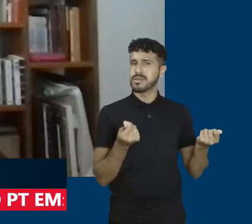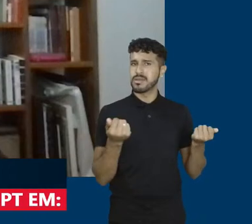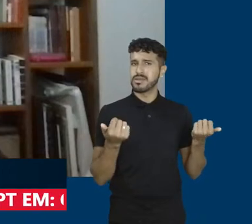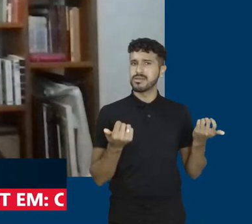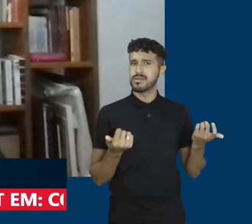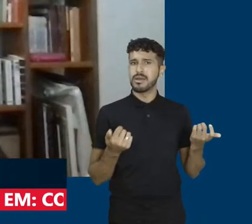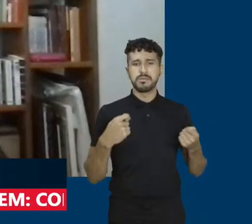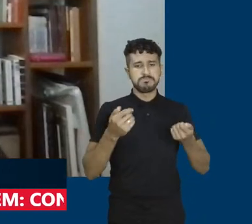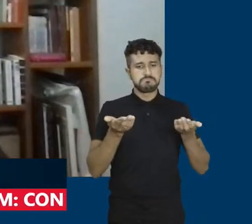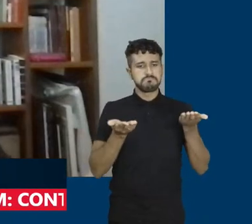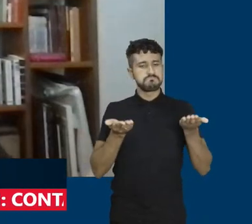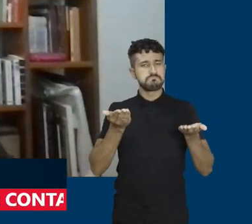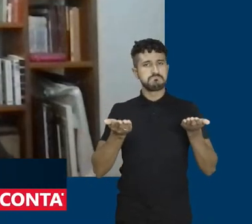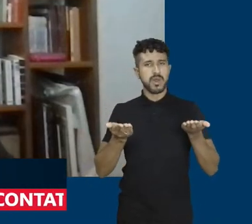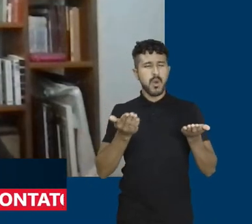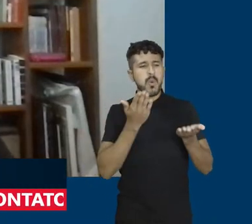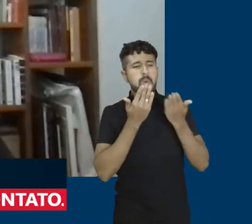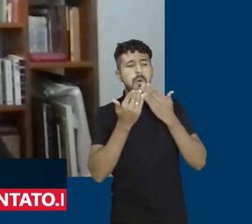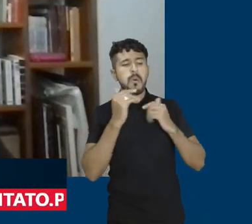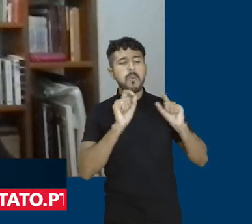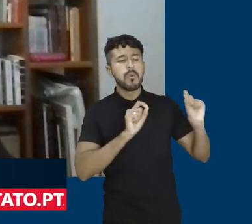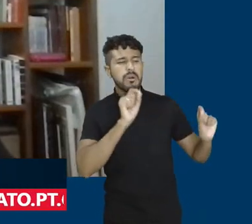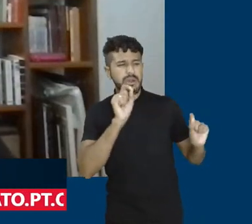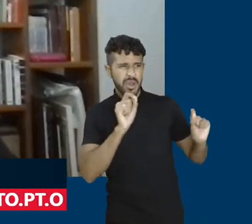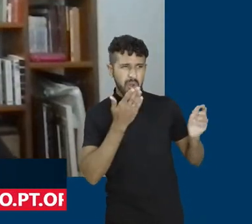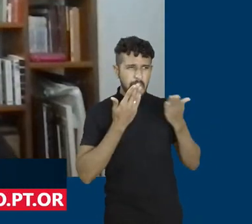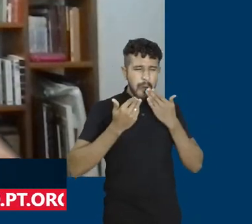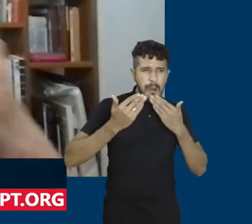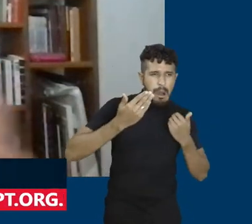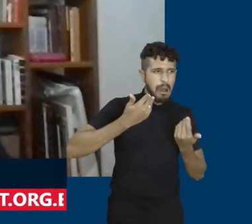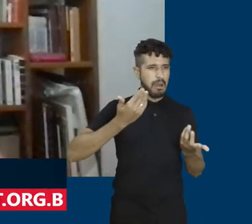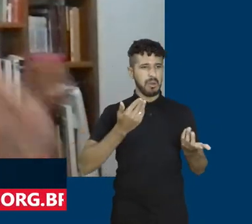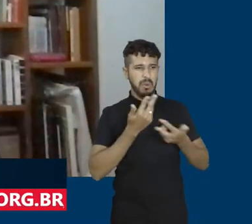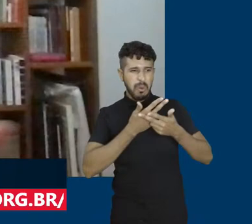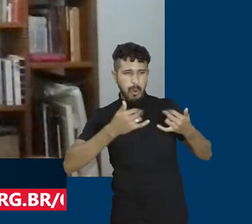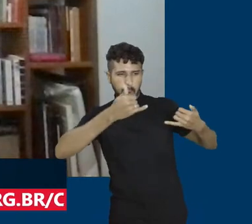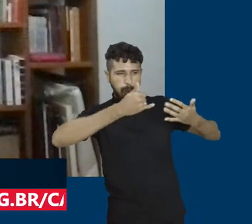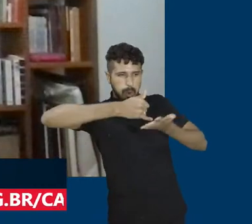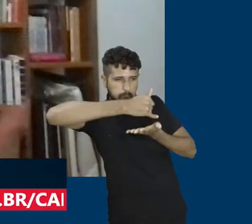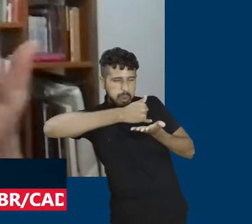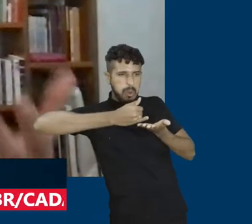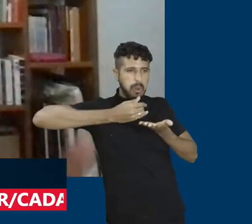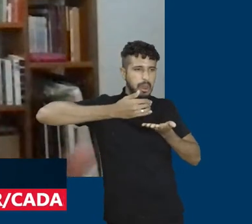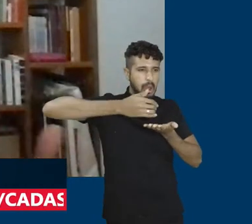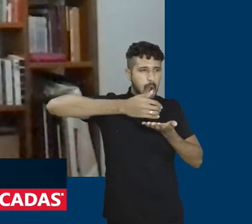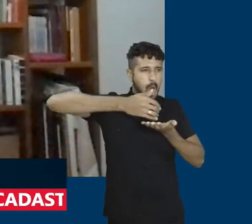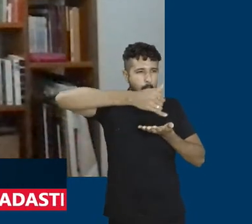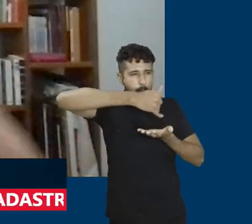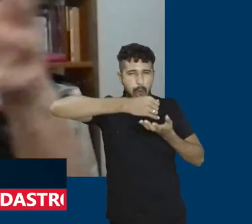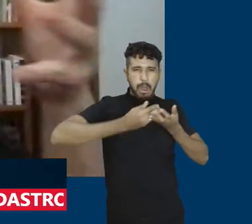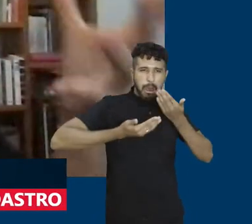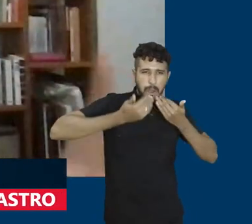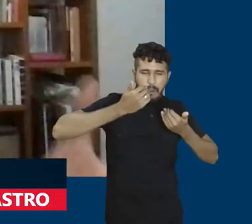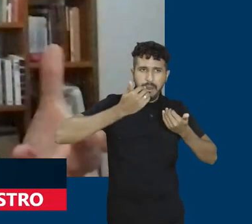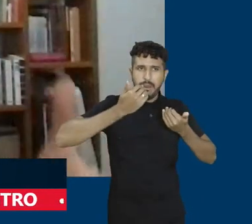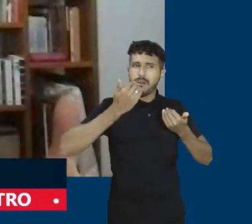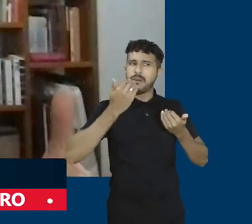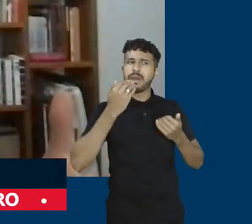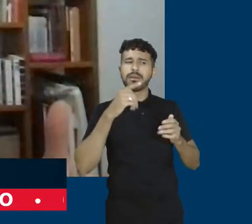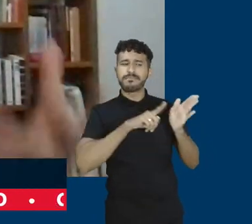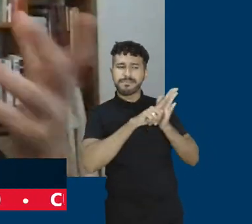adequada. O que, que ela está comendo? Será que ela não está comendo muita porcaria? Então, tinha todo um processo de orientação. Com isso, essa criança